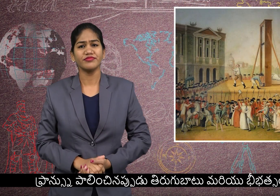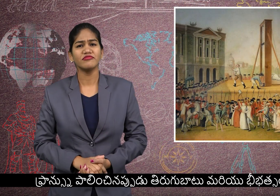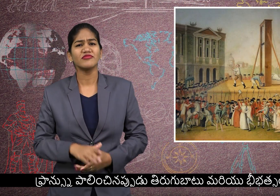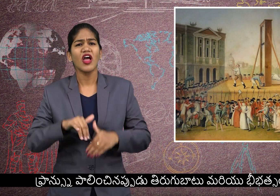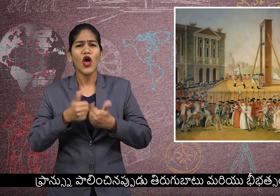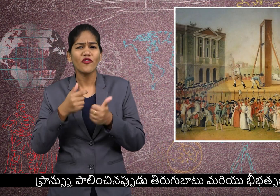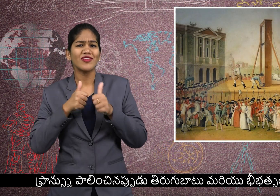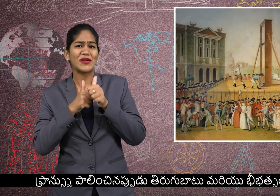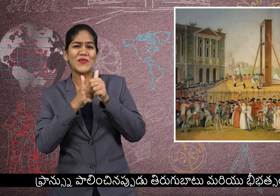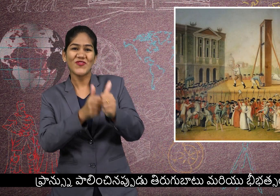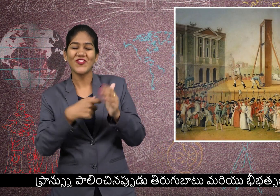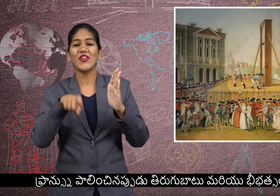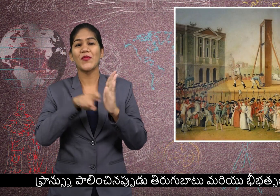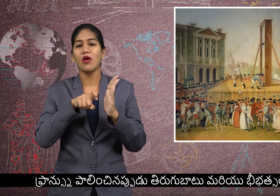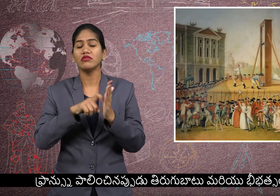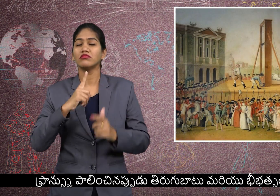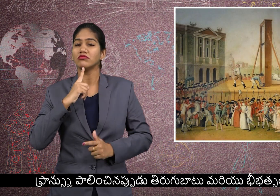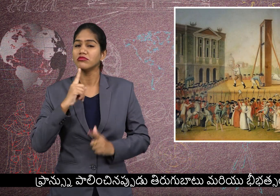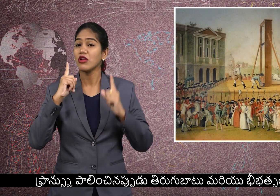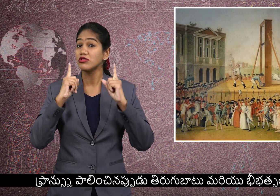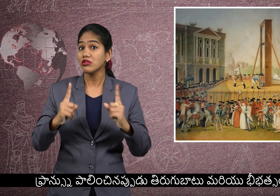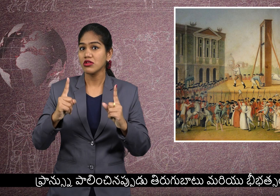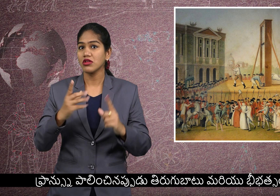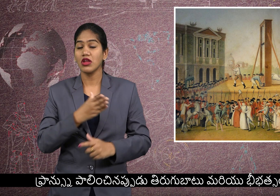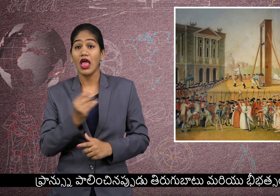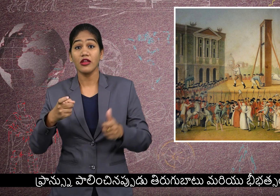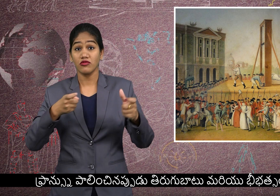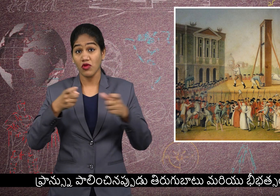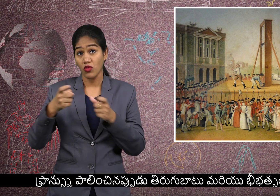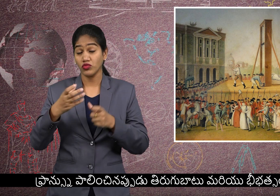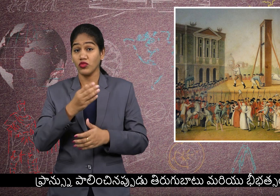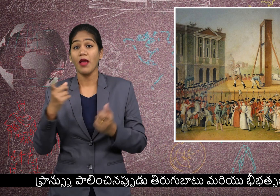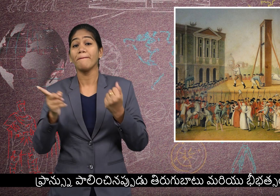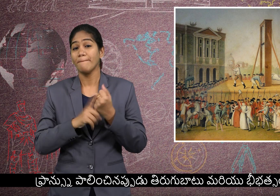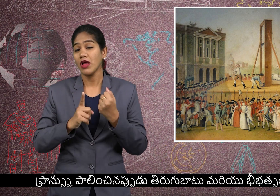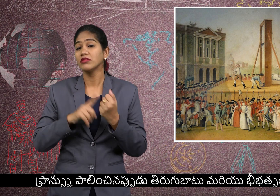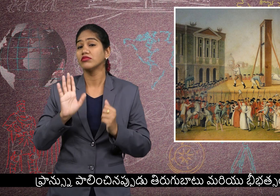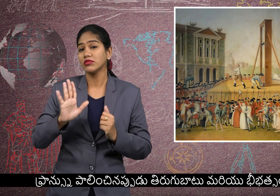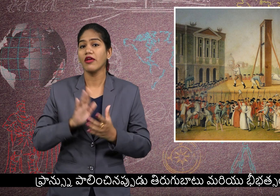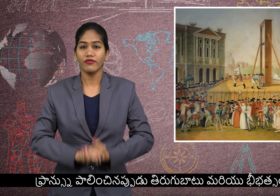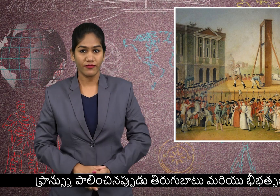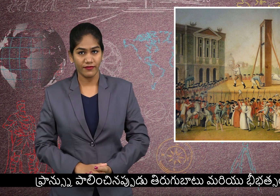ఫ్రాన్స్ను పాలించినప్పుడు తిరుగుబాటు మరియు బీభత్సం యొక్క పాలన.